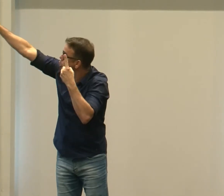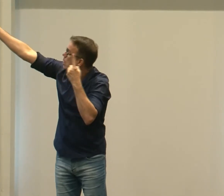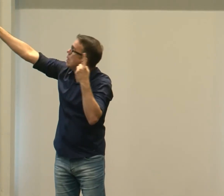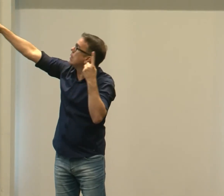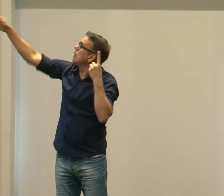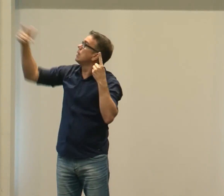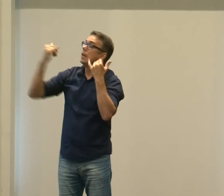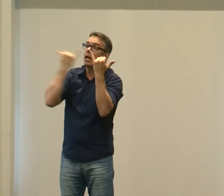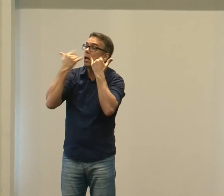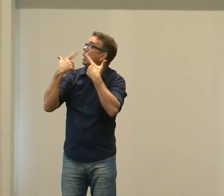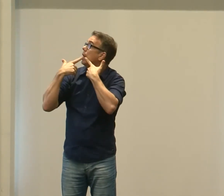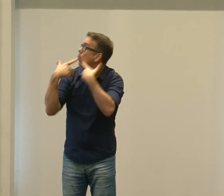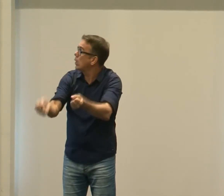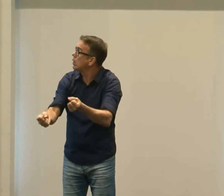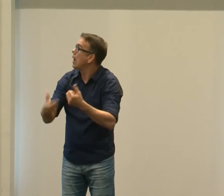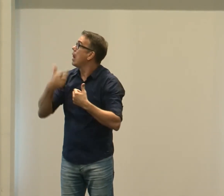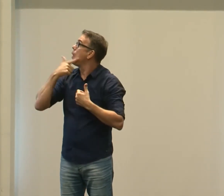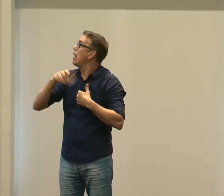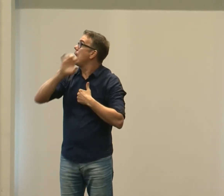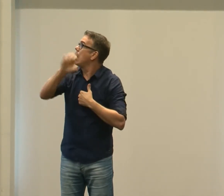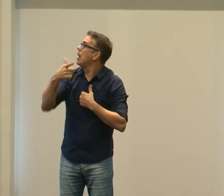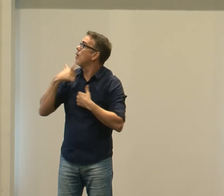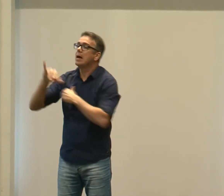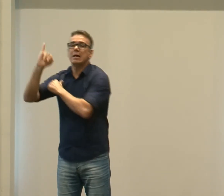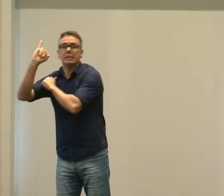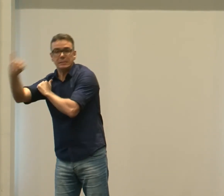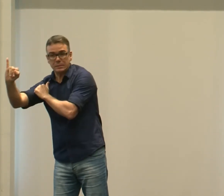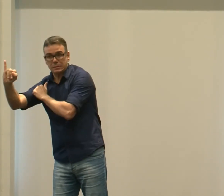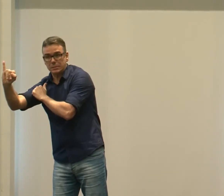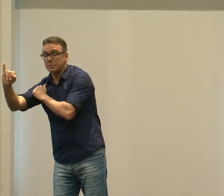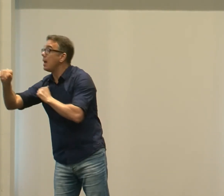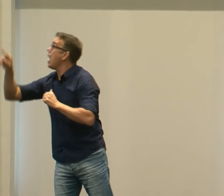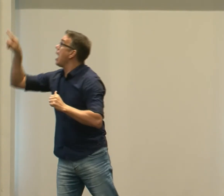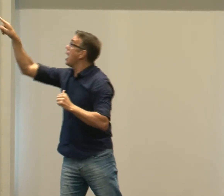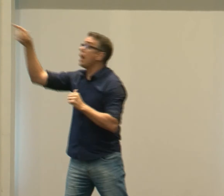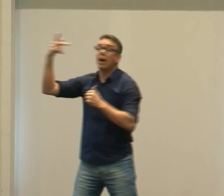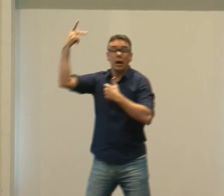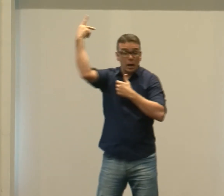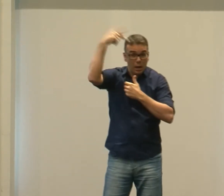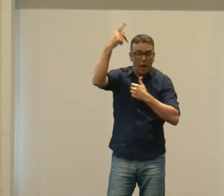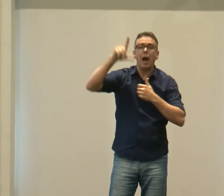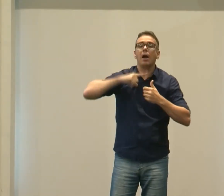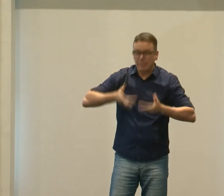Ali eu falo da teoria dos princípios e parâmetros, do input linguístico, da língua E, língua I.